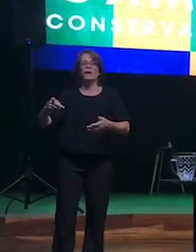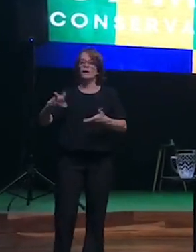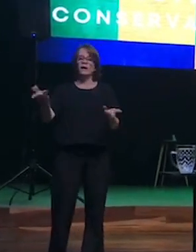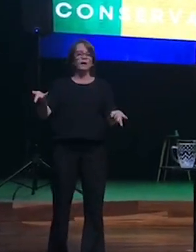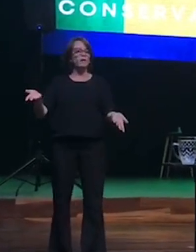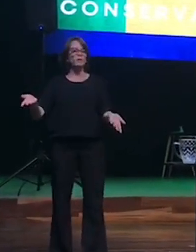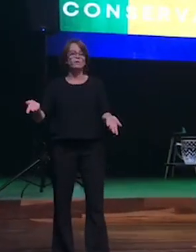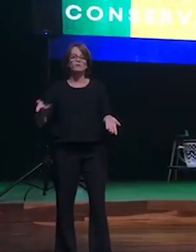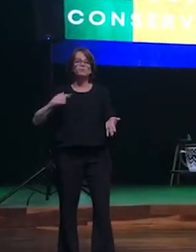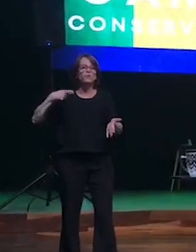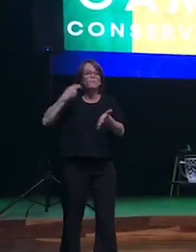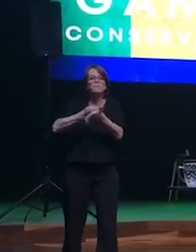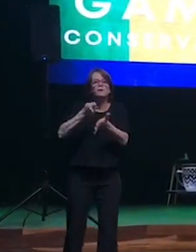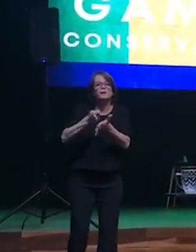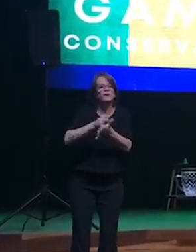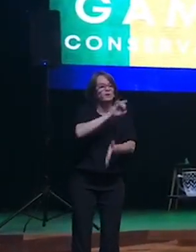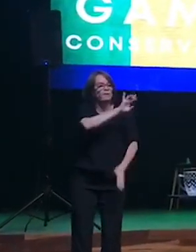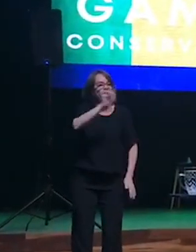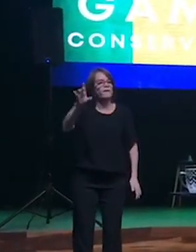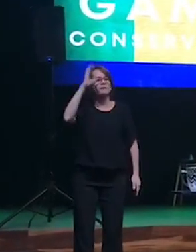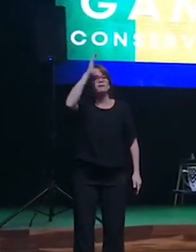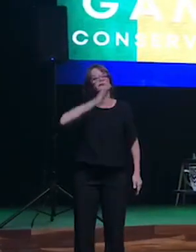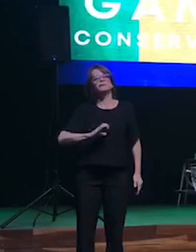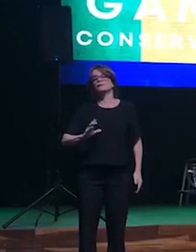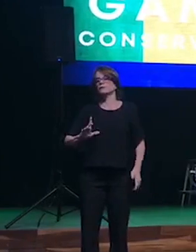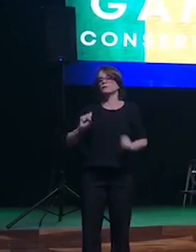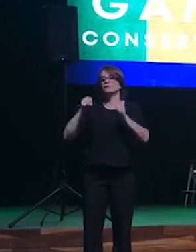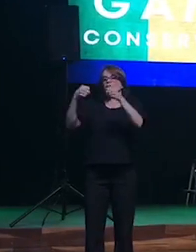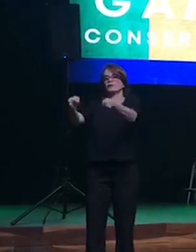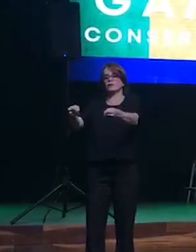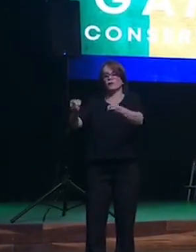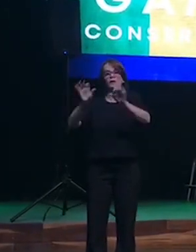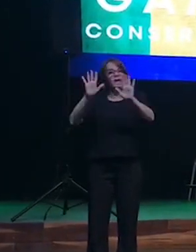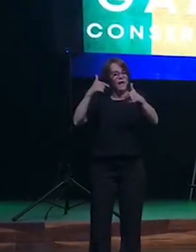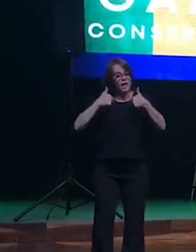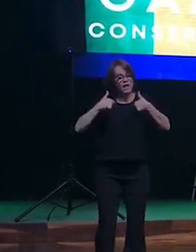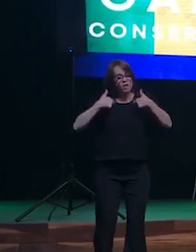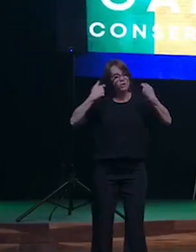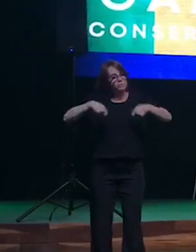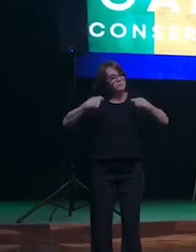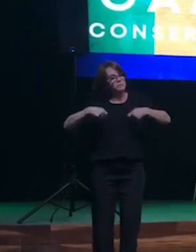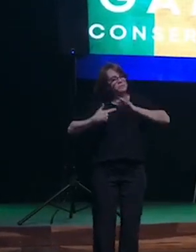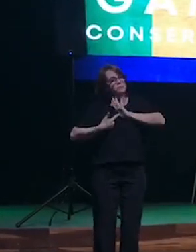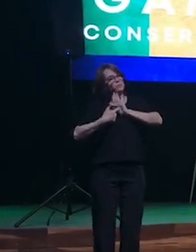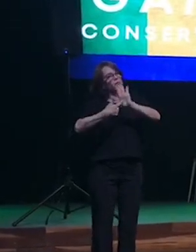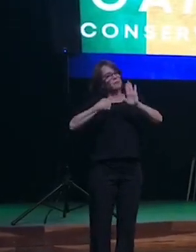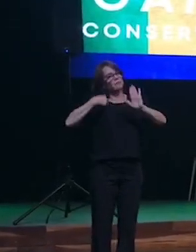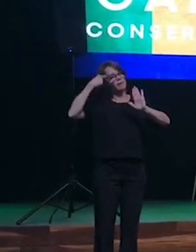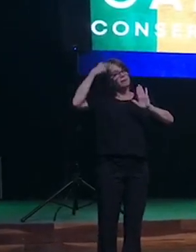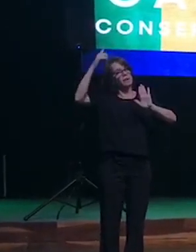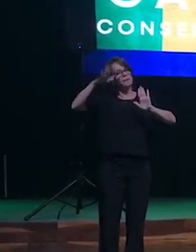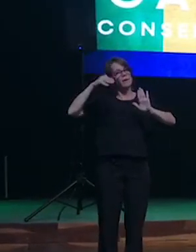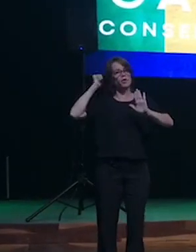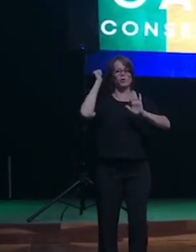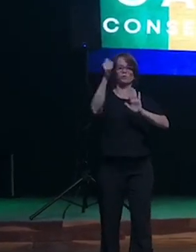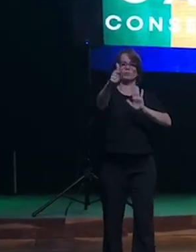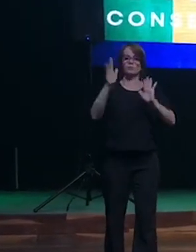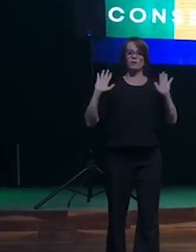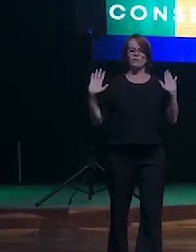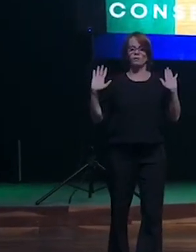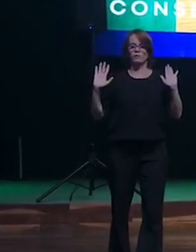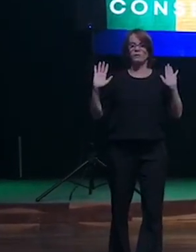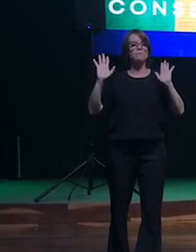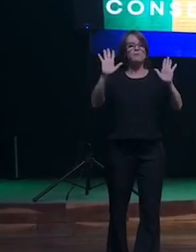de cada cidadão. Eu que discorde e que mostre, que seja capaz de mostrar que as minhas ideias são melhores que as suas.